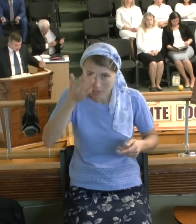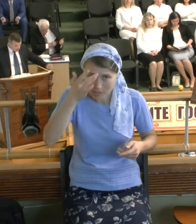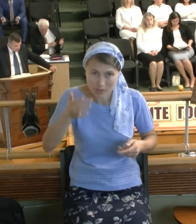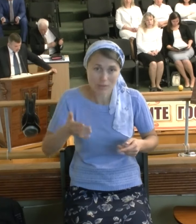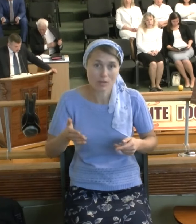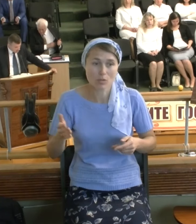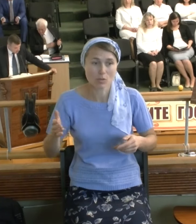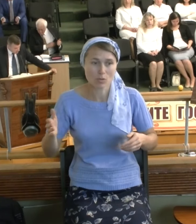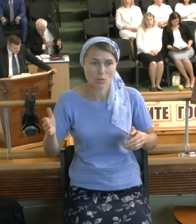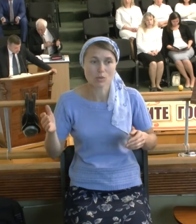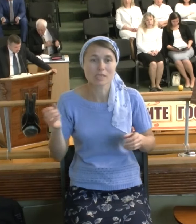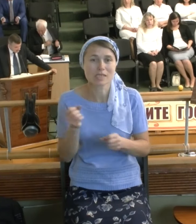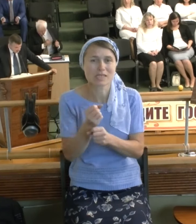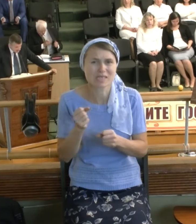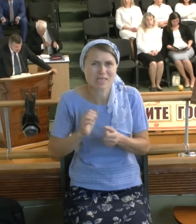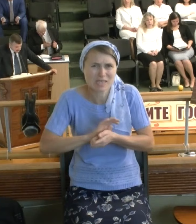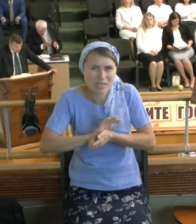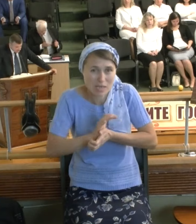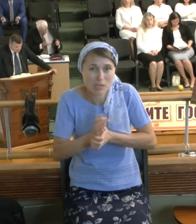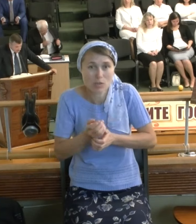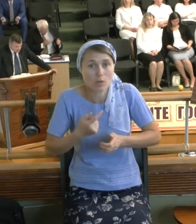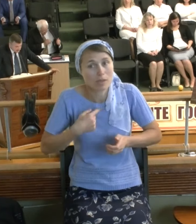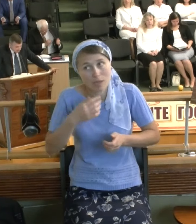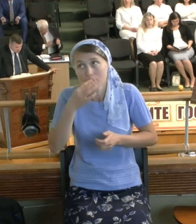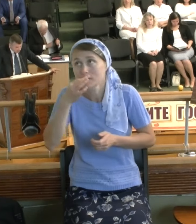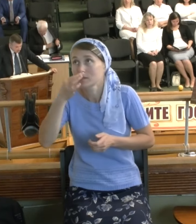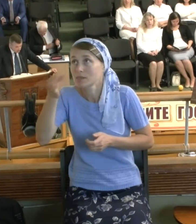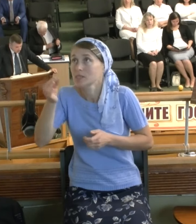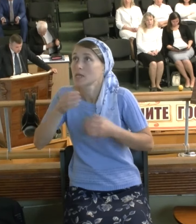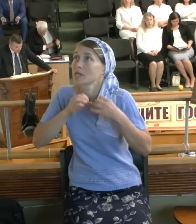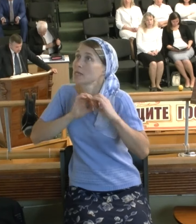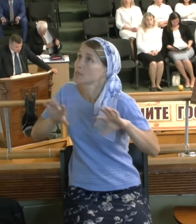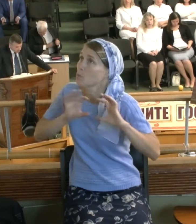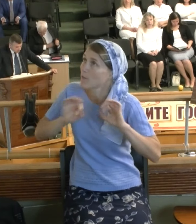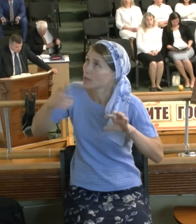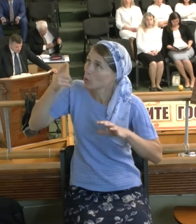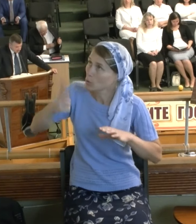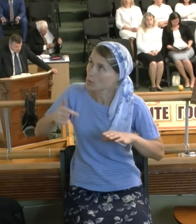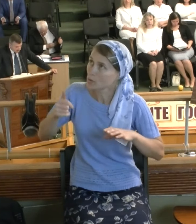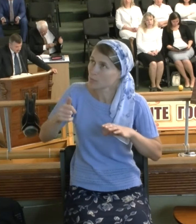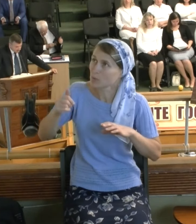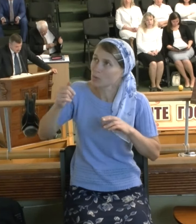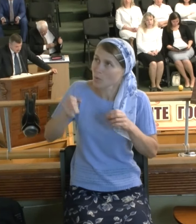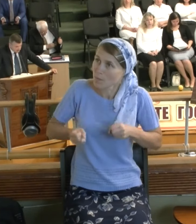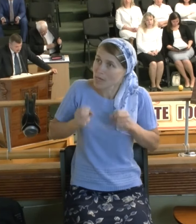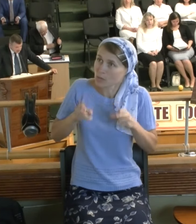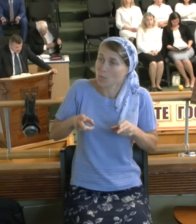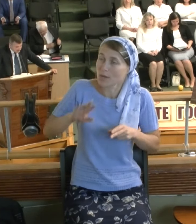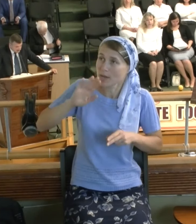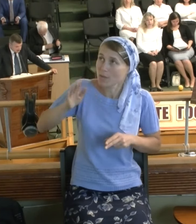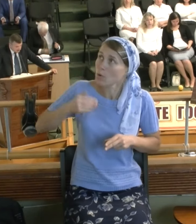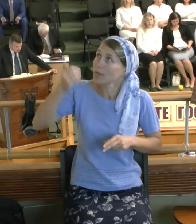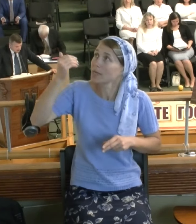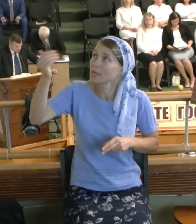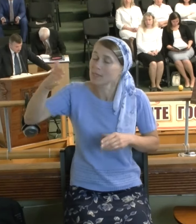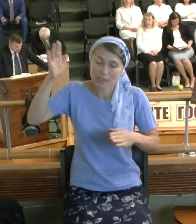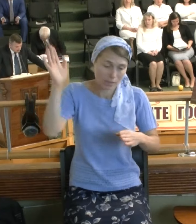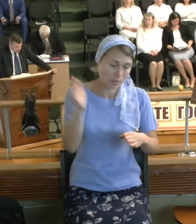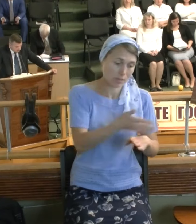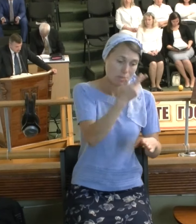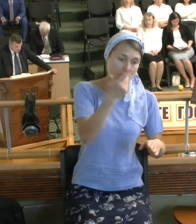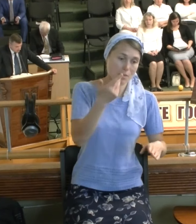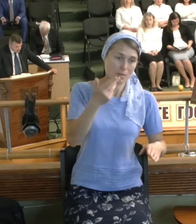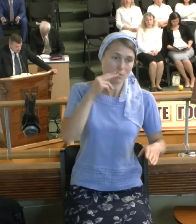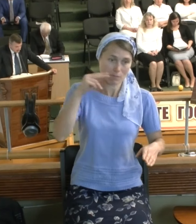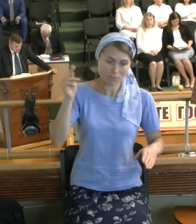скрыл беззакония моего. Я сказал, исповедую Господу преступления мои, и ты снял с меня вину